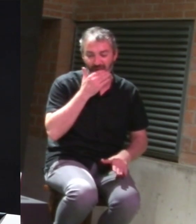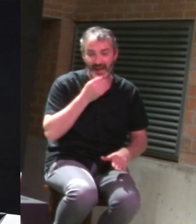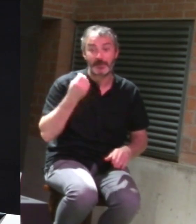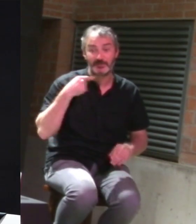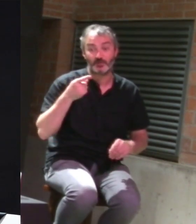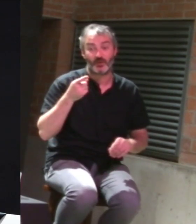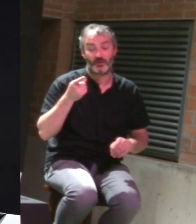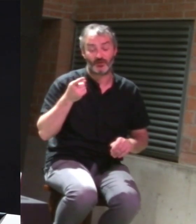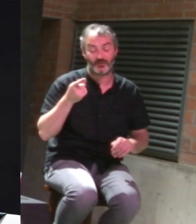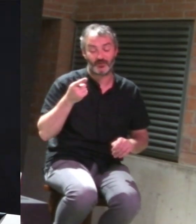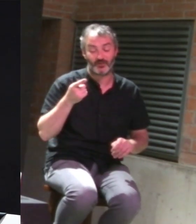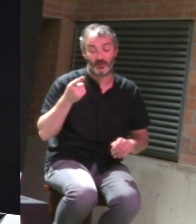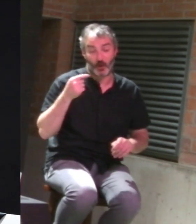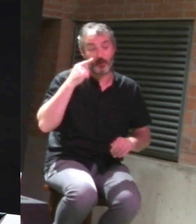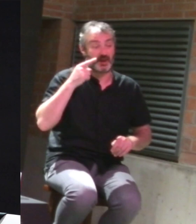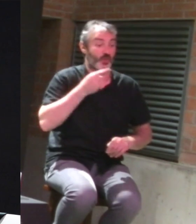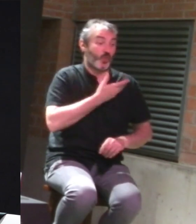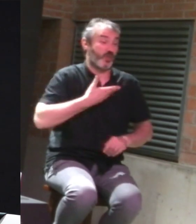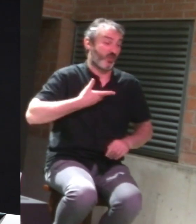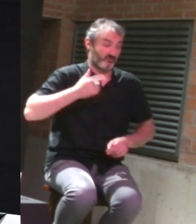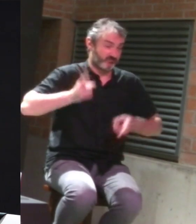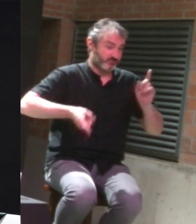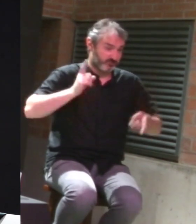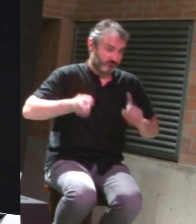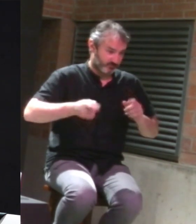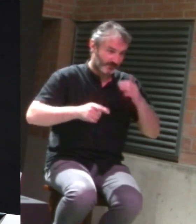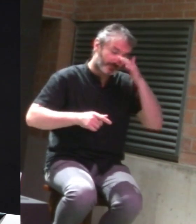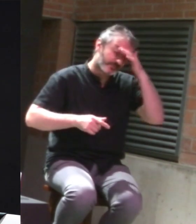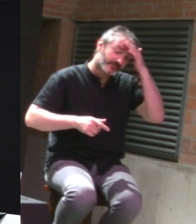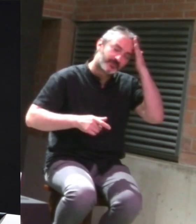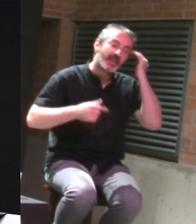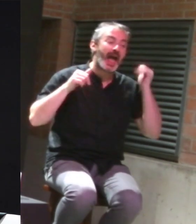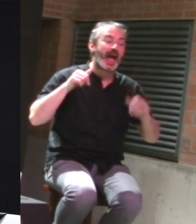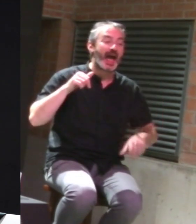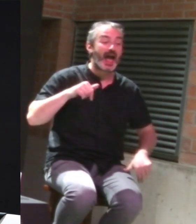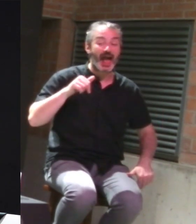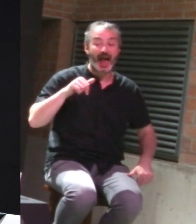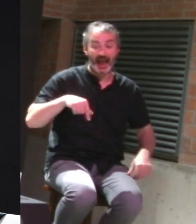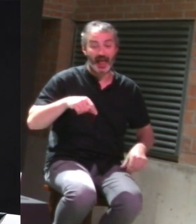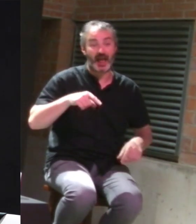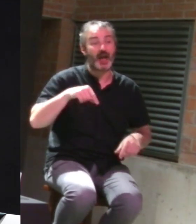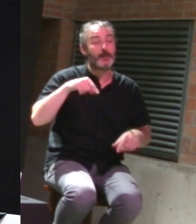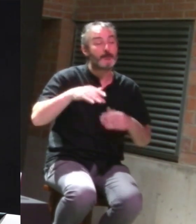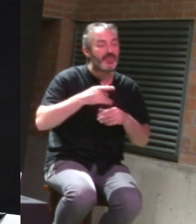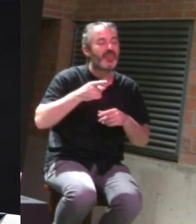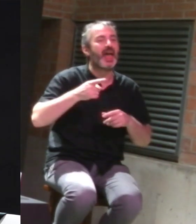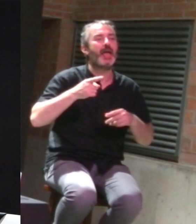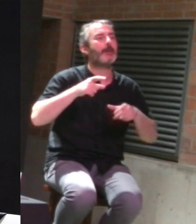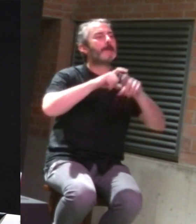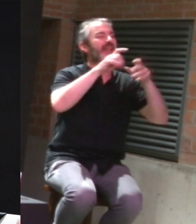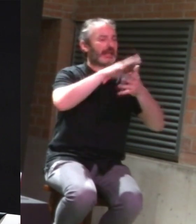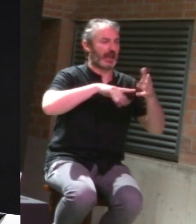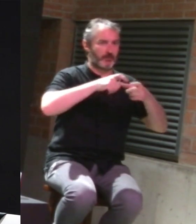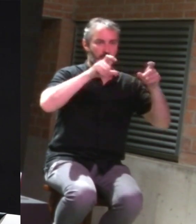d'aquells grans explotadors capitalistes catalans. Tenim aquí els grans noms de tot el que serà l'empresariat català